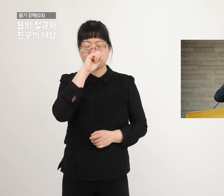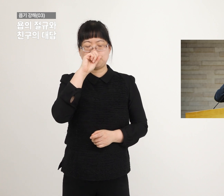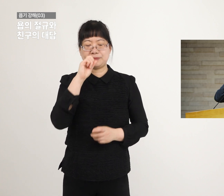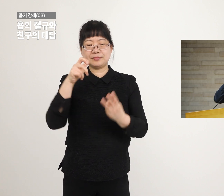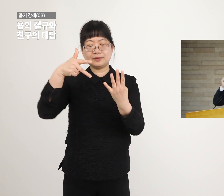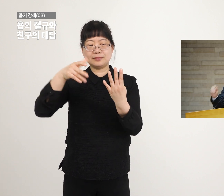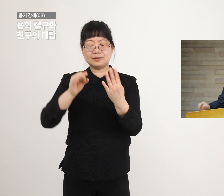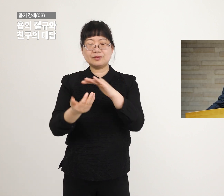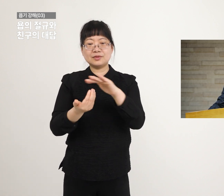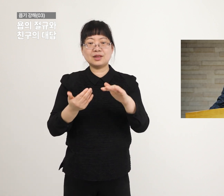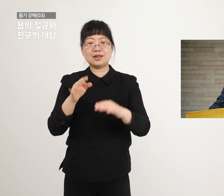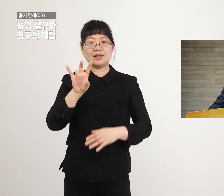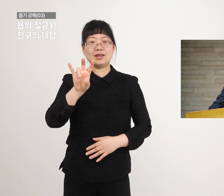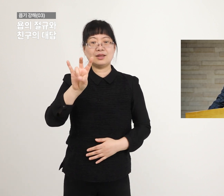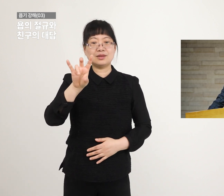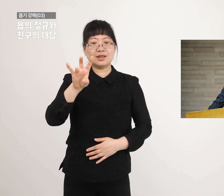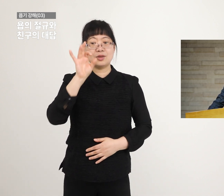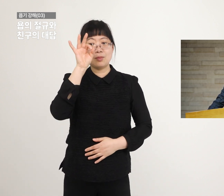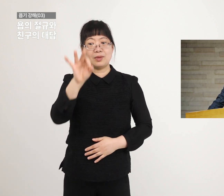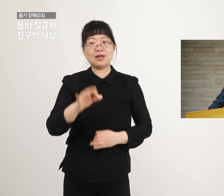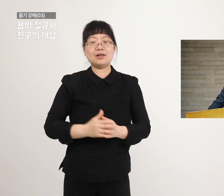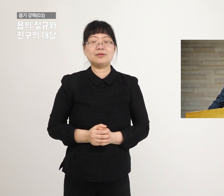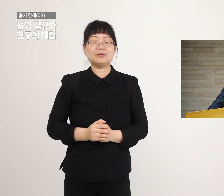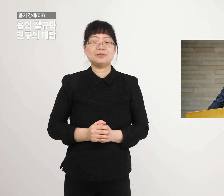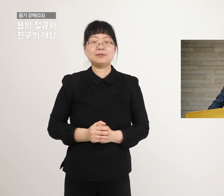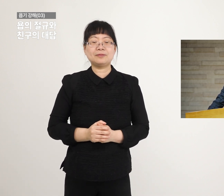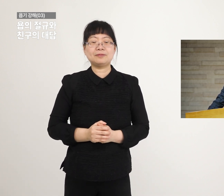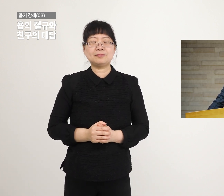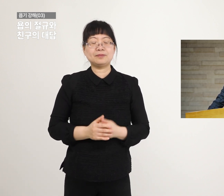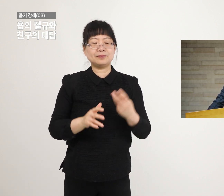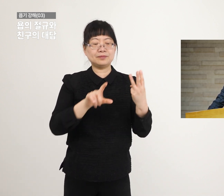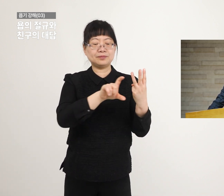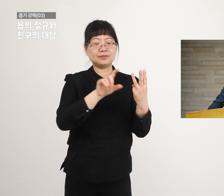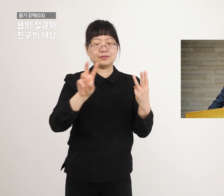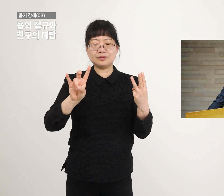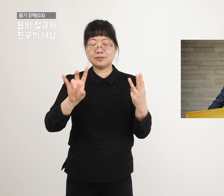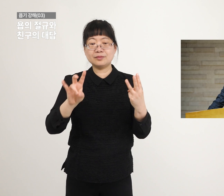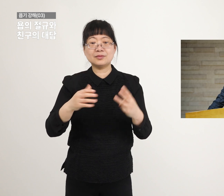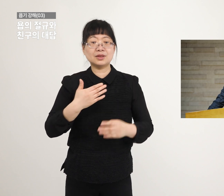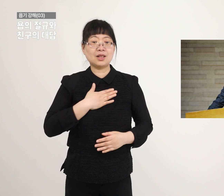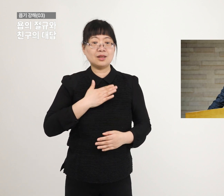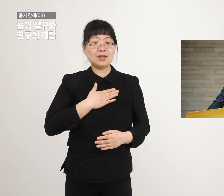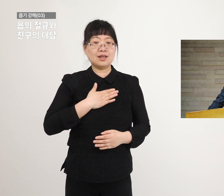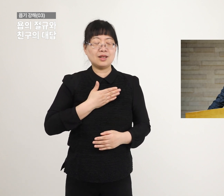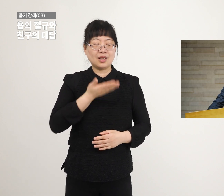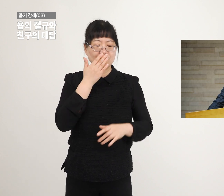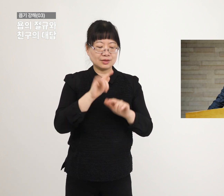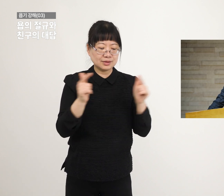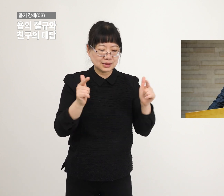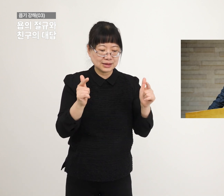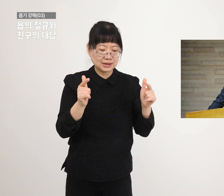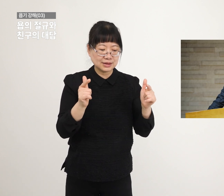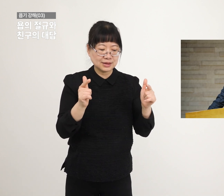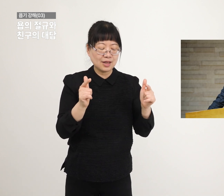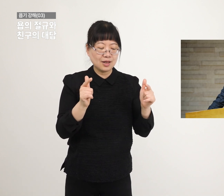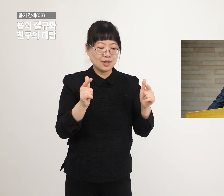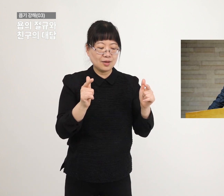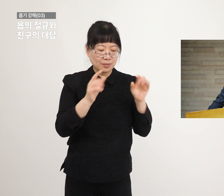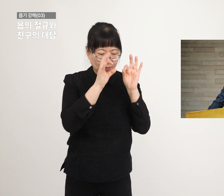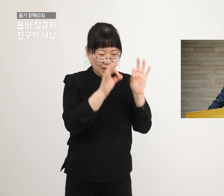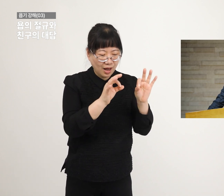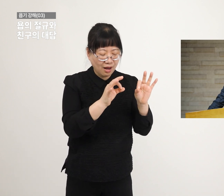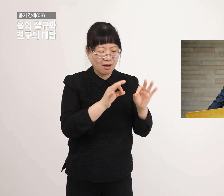4장 전에 24절을 좀 볼까요? 3장 24절. 나는 음식 앞에서도 탄식이